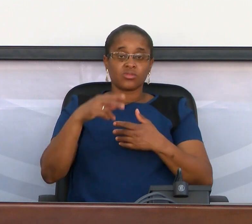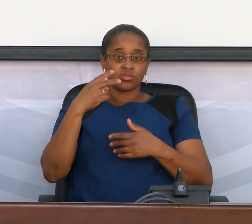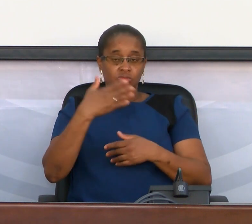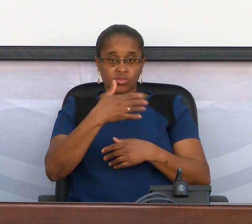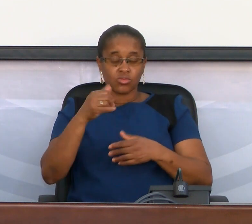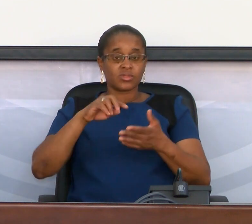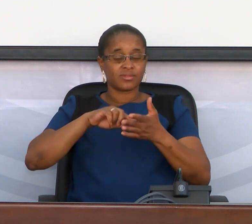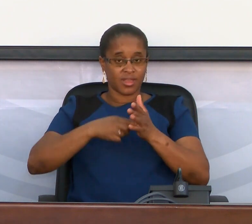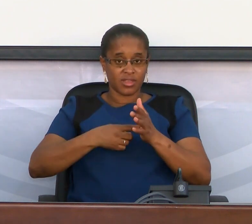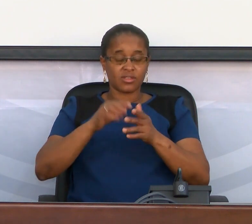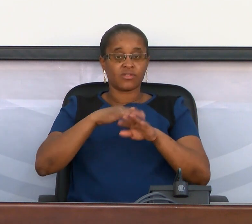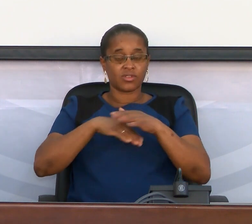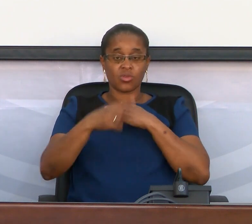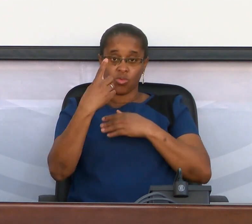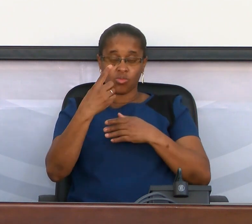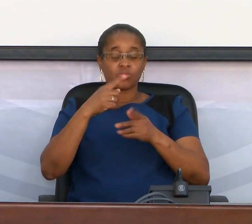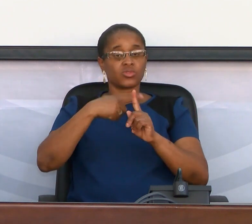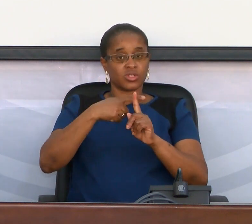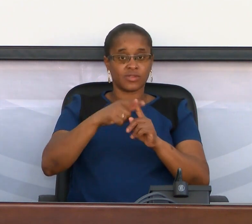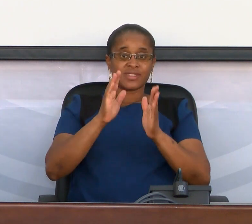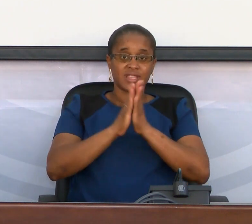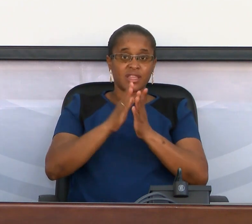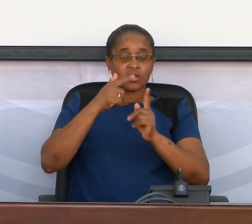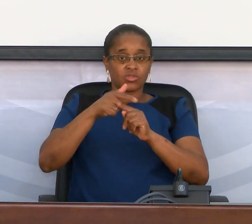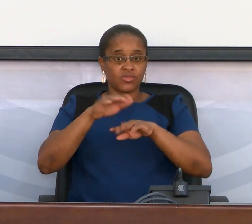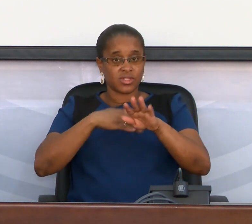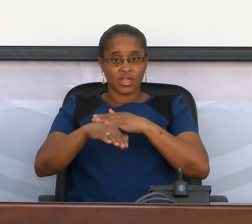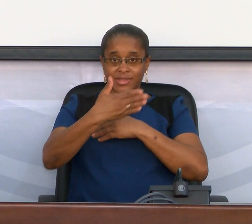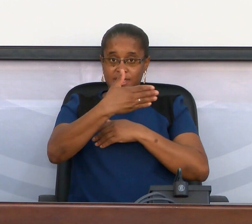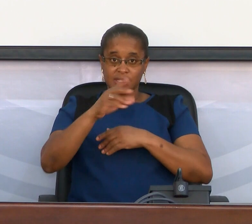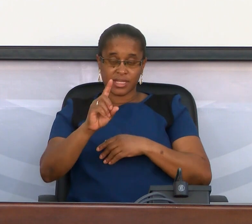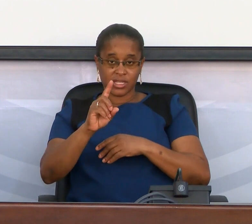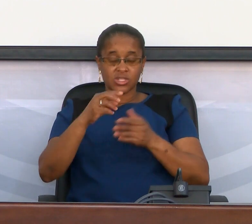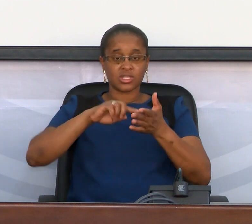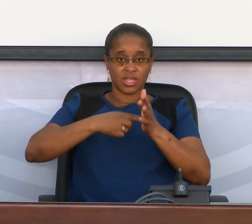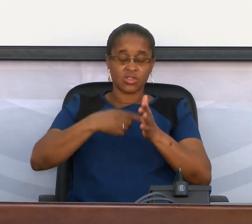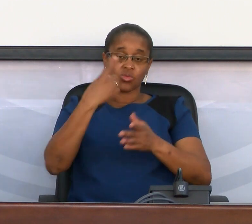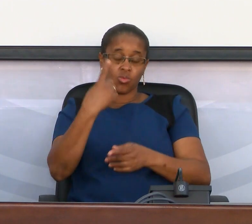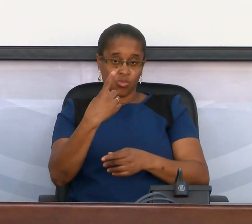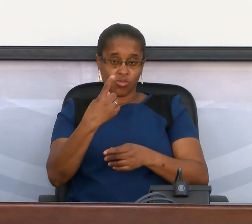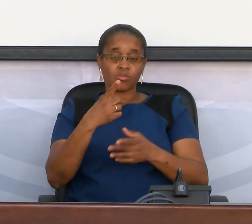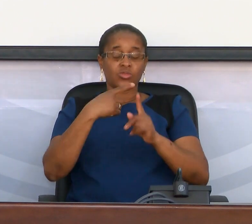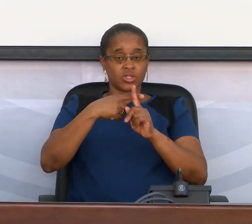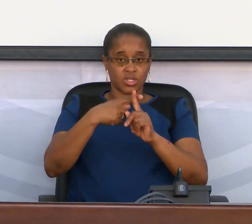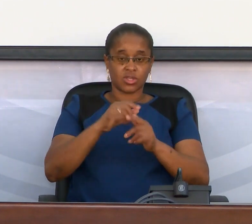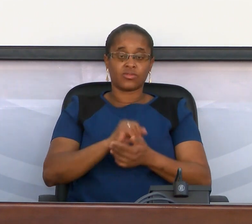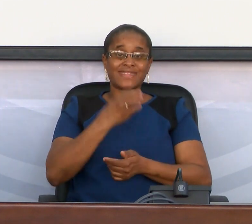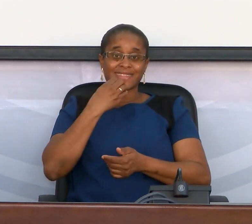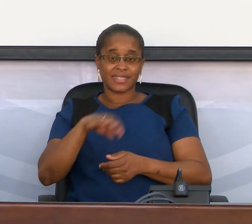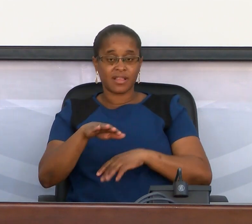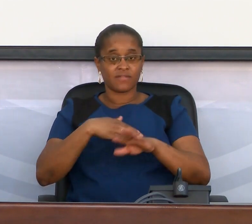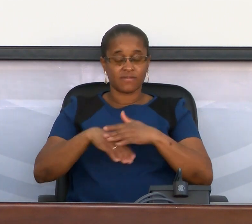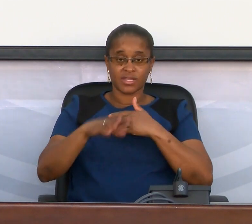positivo. Santa Cruz também aplicaram 16 testes com um resultado positivo. No SAL